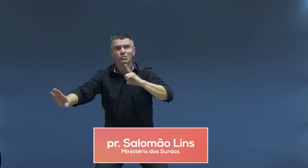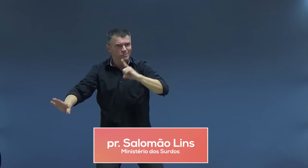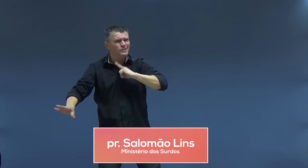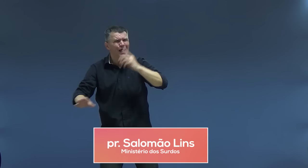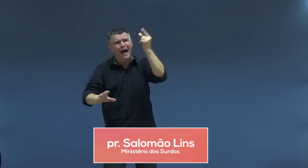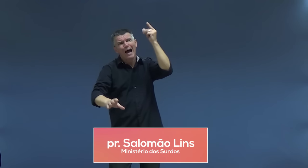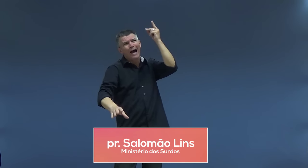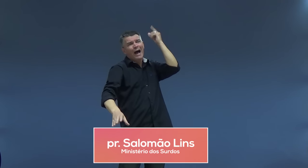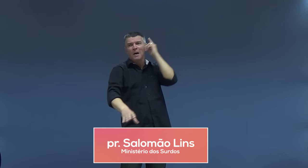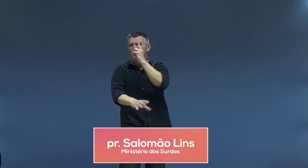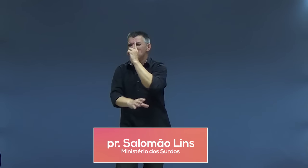Então antes.